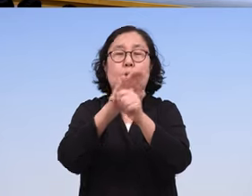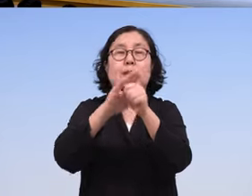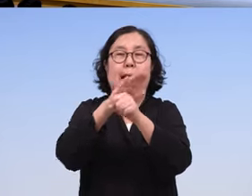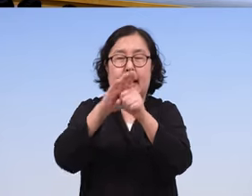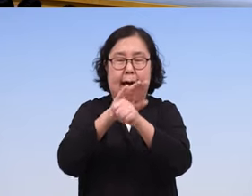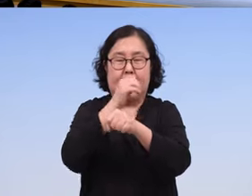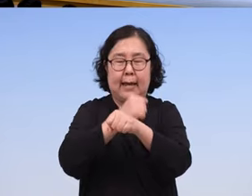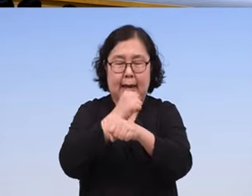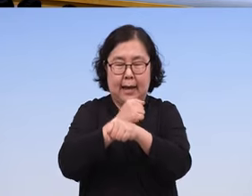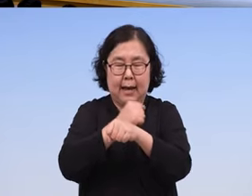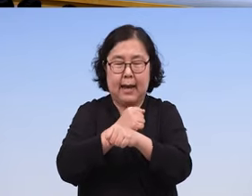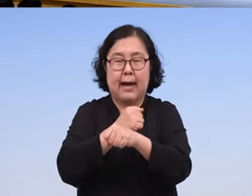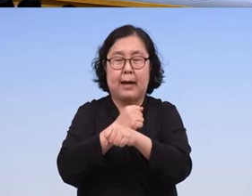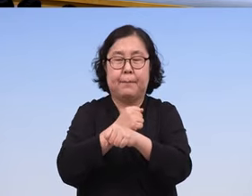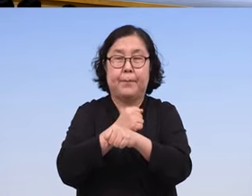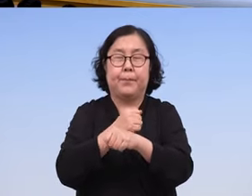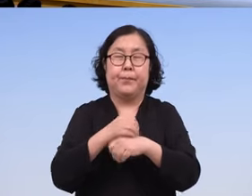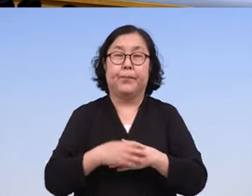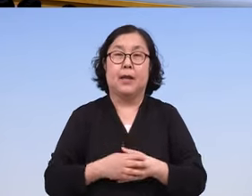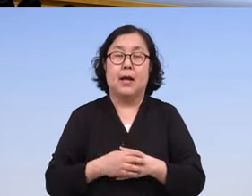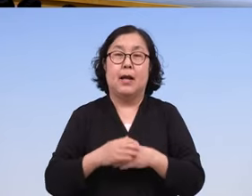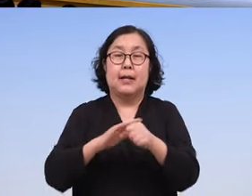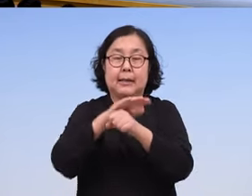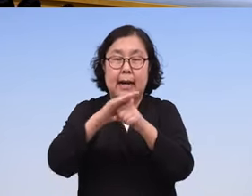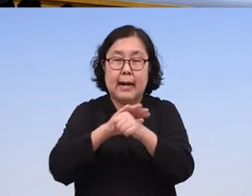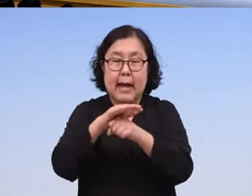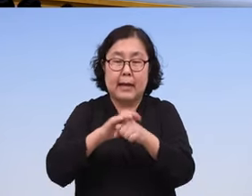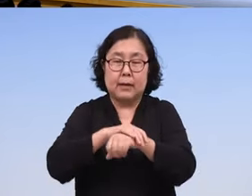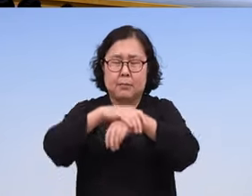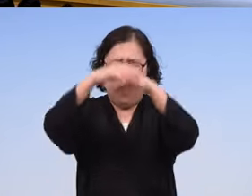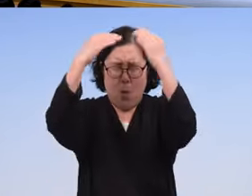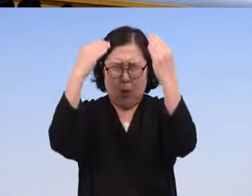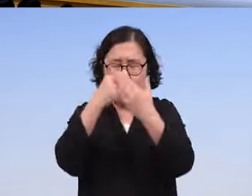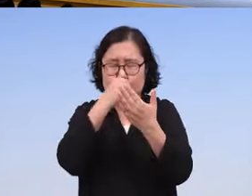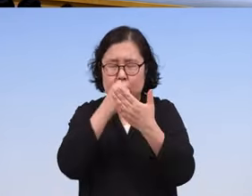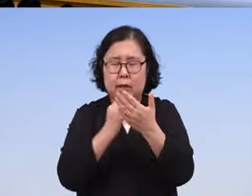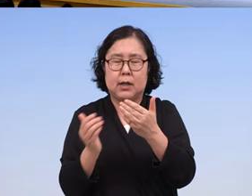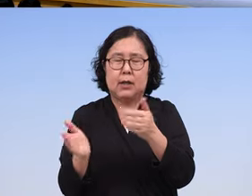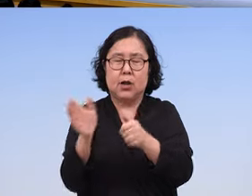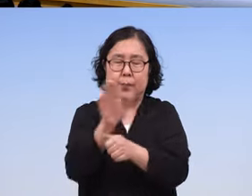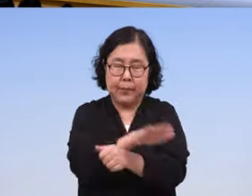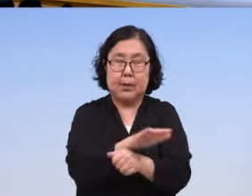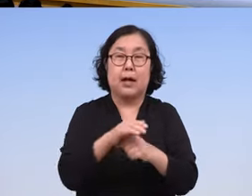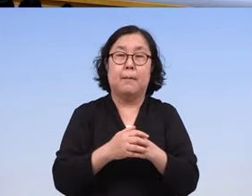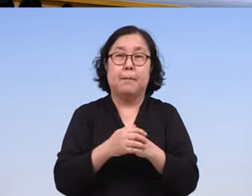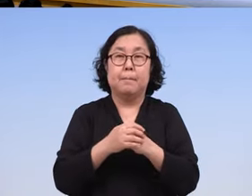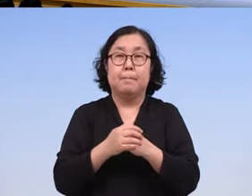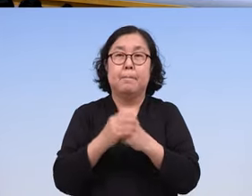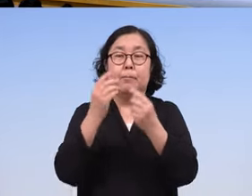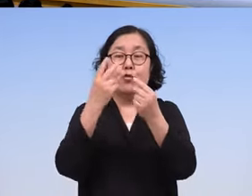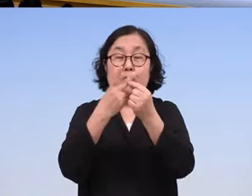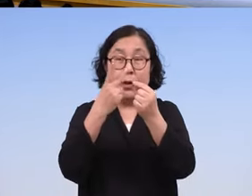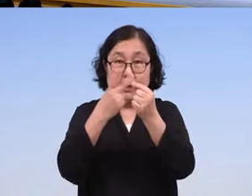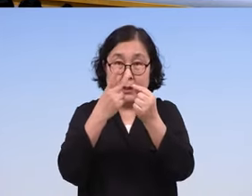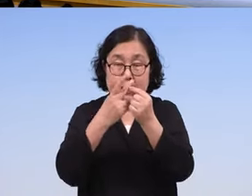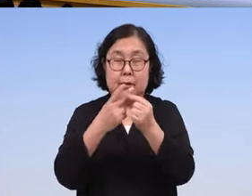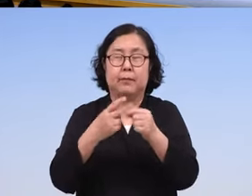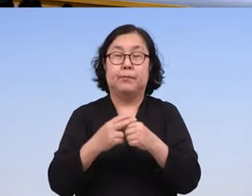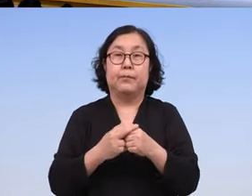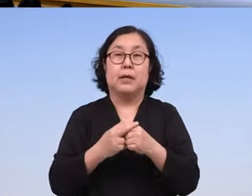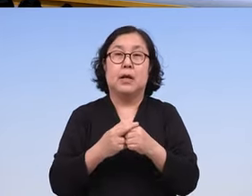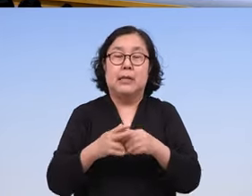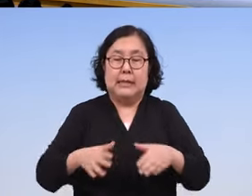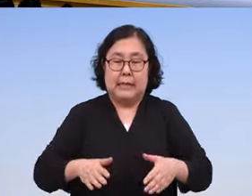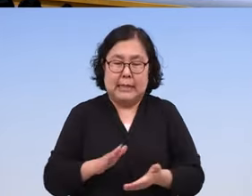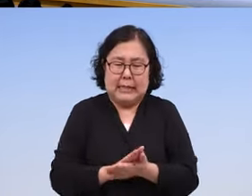사랑할지니, 무엇보다도 뜨겁게 서로 사랑할지니 사랑은 허다한 죄를 덮느니라. 말세의 두 번째